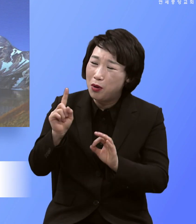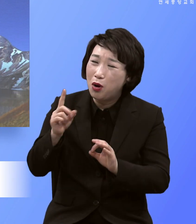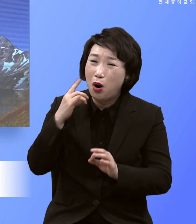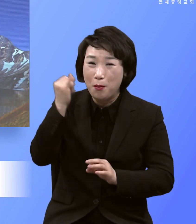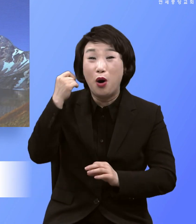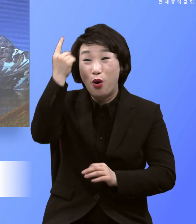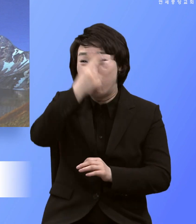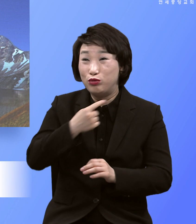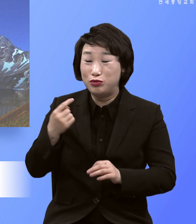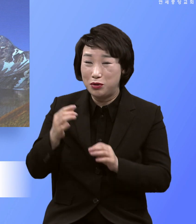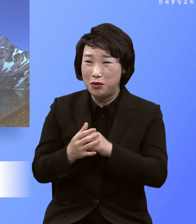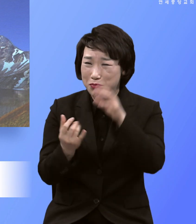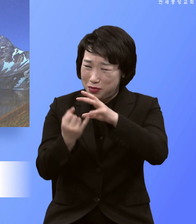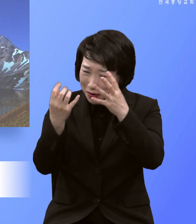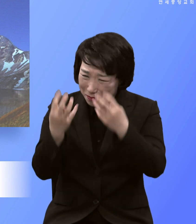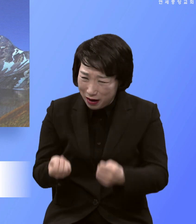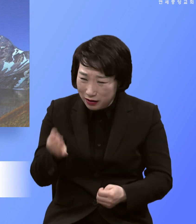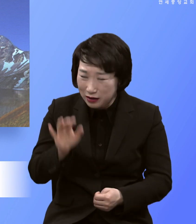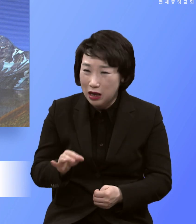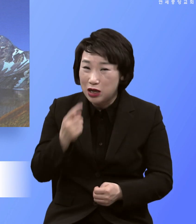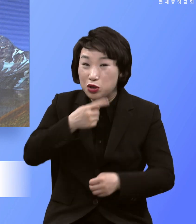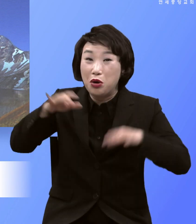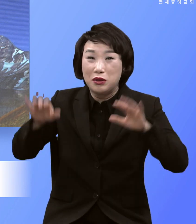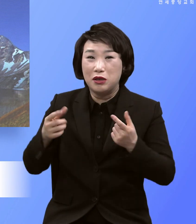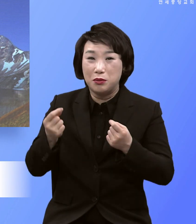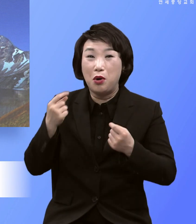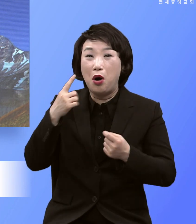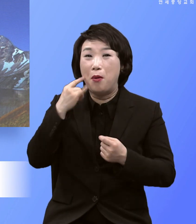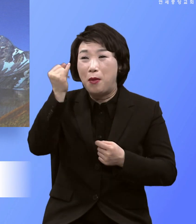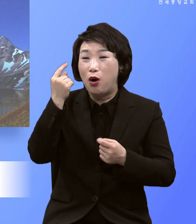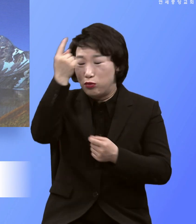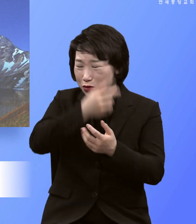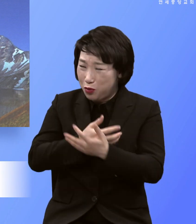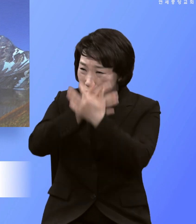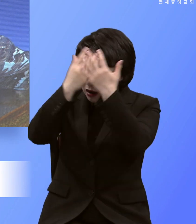천사처럼 환합니다. 엄마,